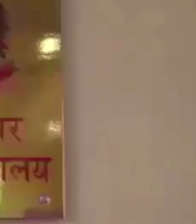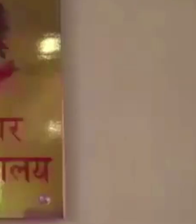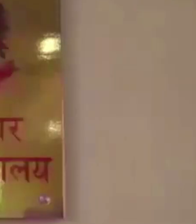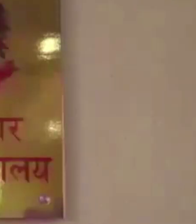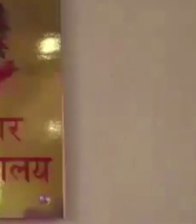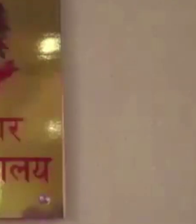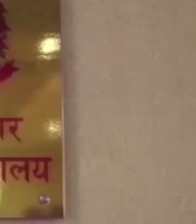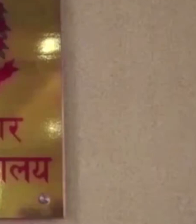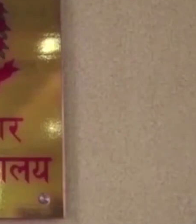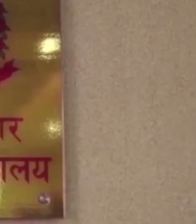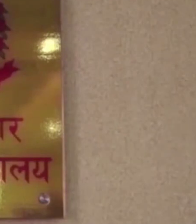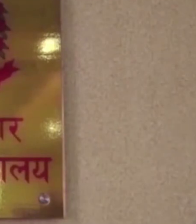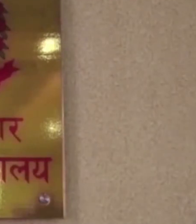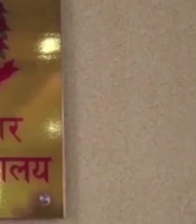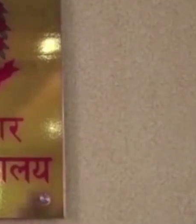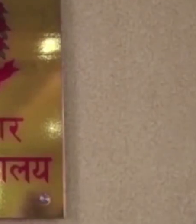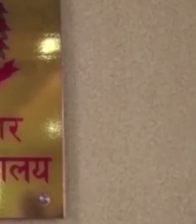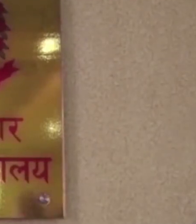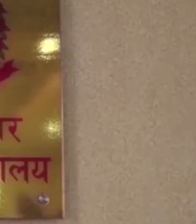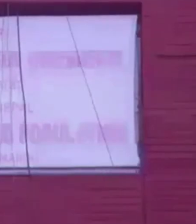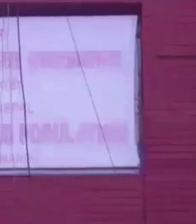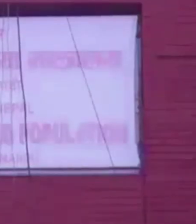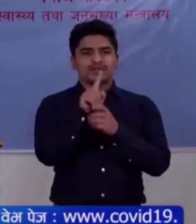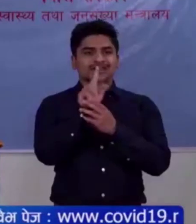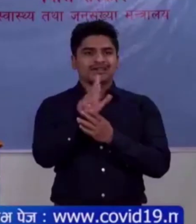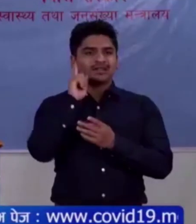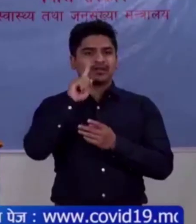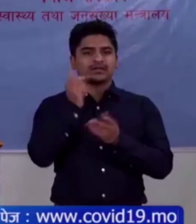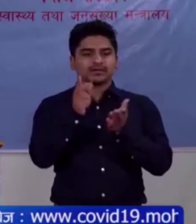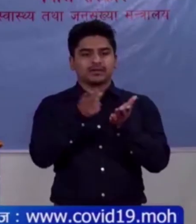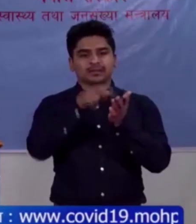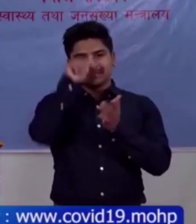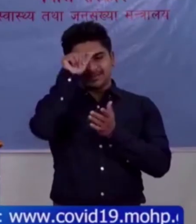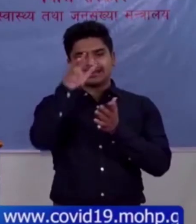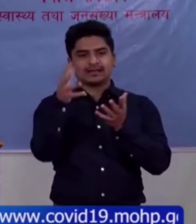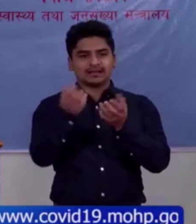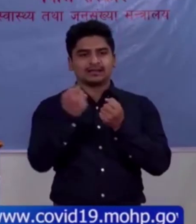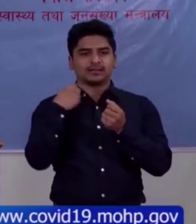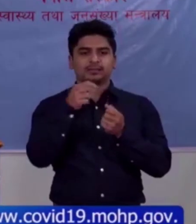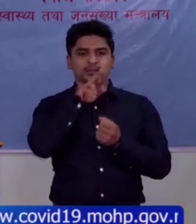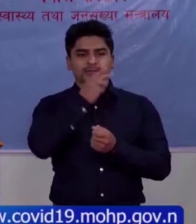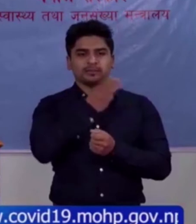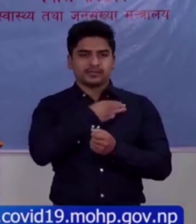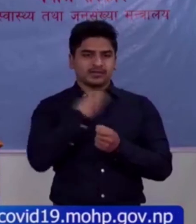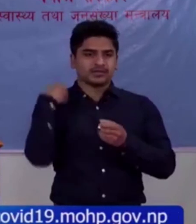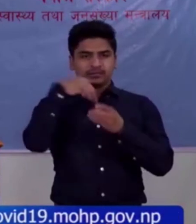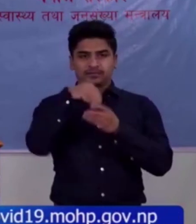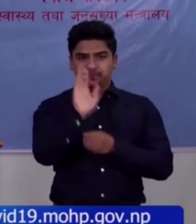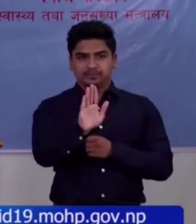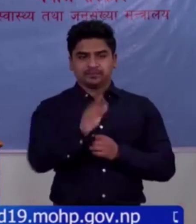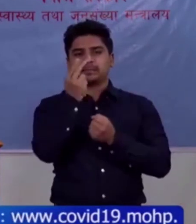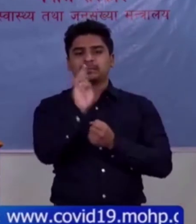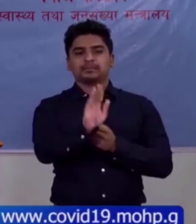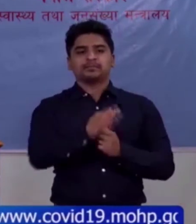55 वर्षीय महिला र जनकपुरका 14 वर्षीय बालकमा कोरोना देखिएको बताउनुभयो। बिहिबार दुई कोरोना